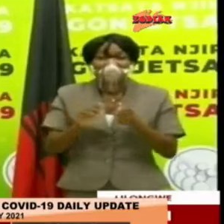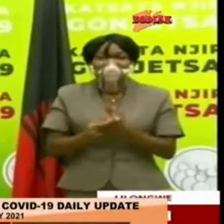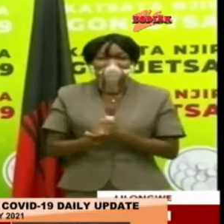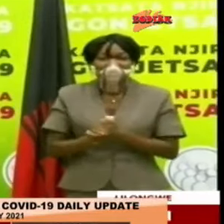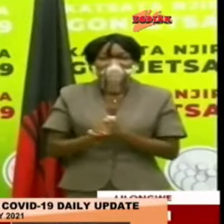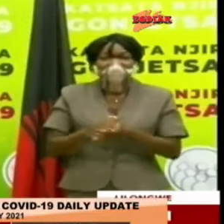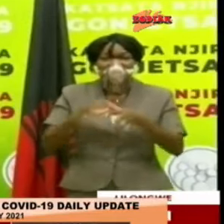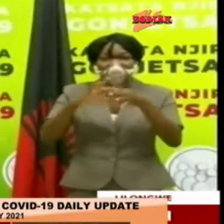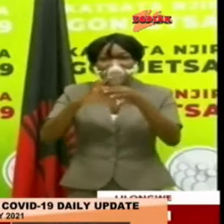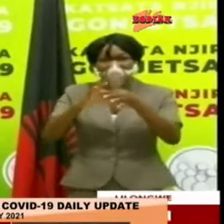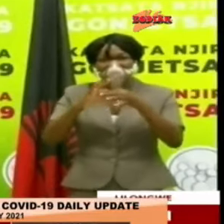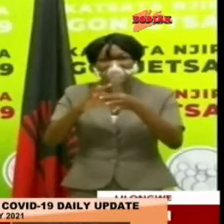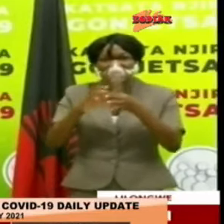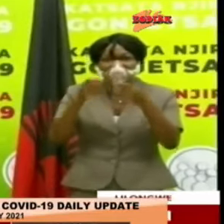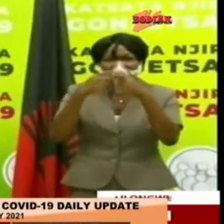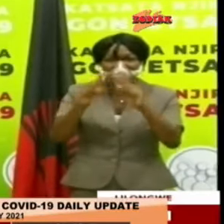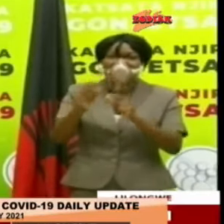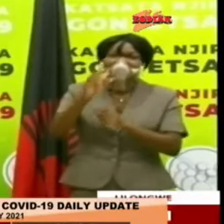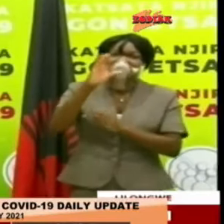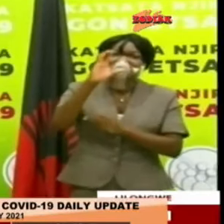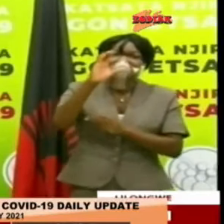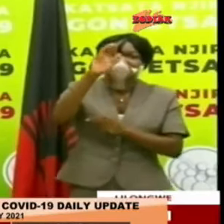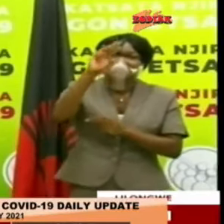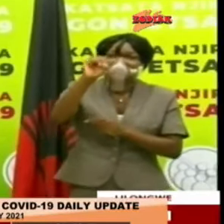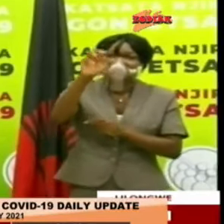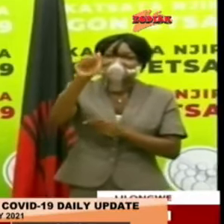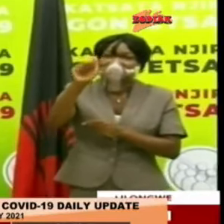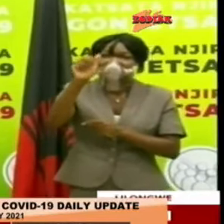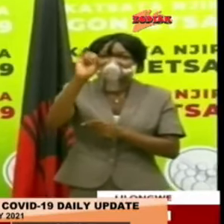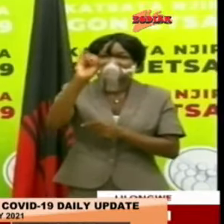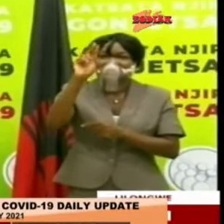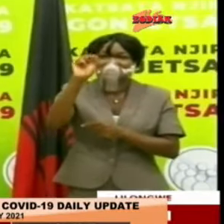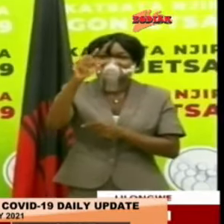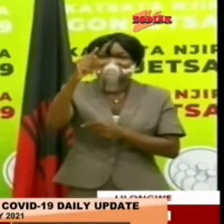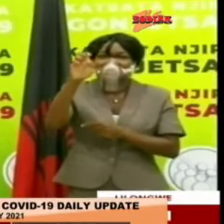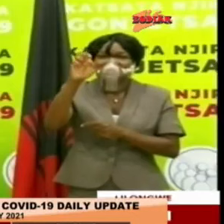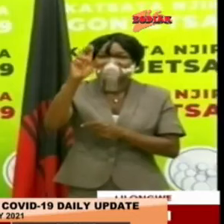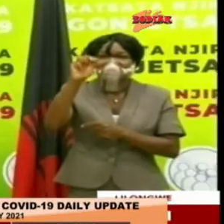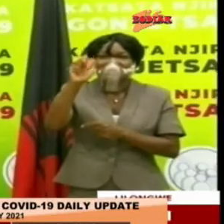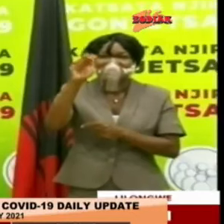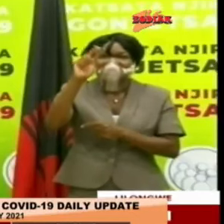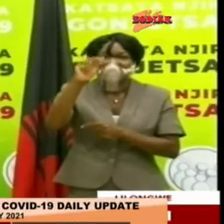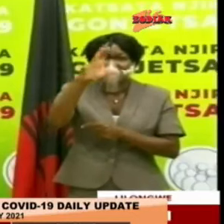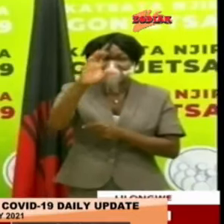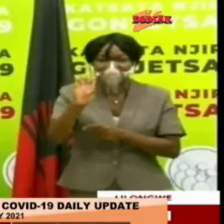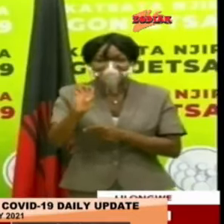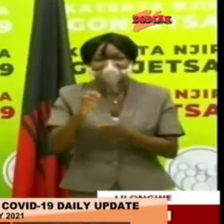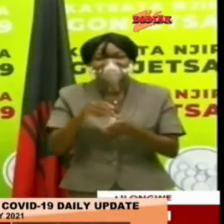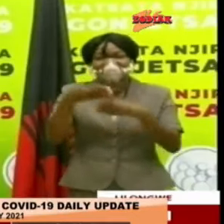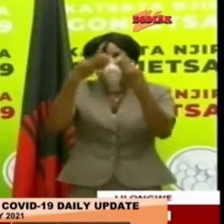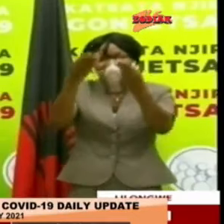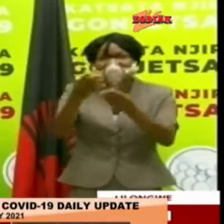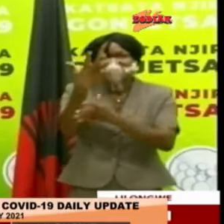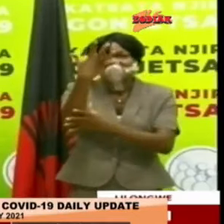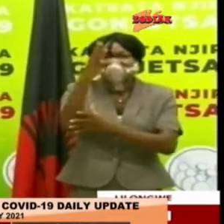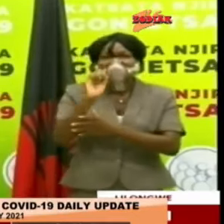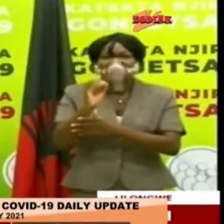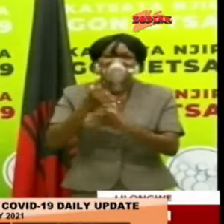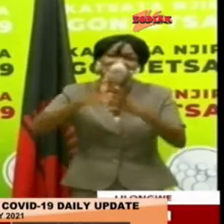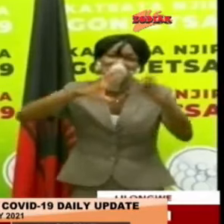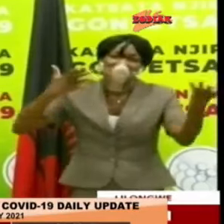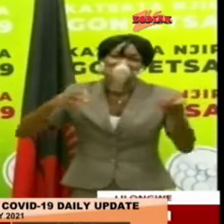coordination maintenance imene tidaipasa 50 million imeneyi maintenance makamaka